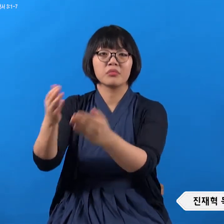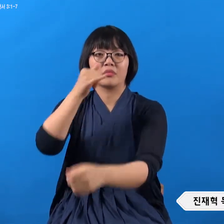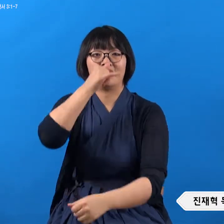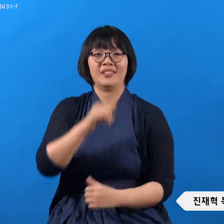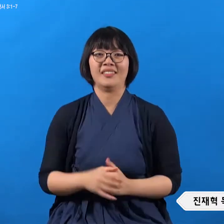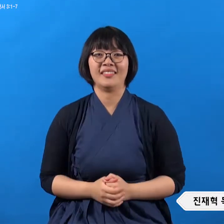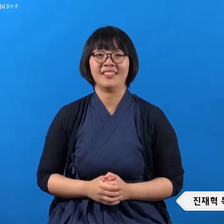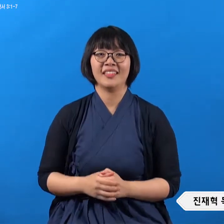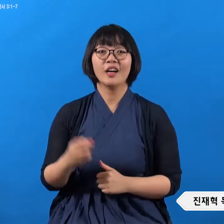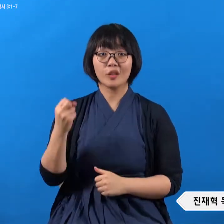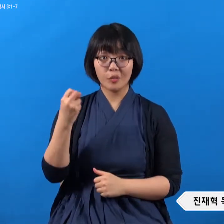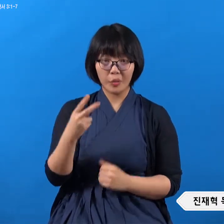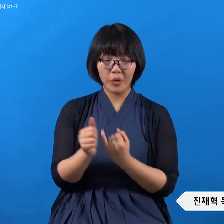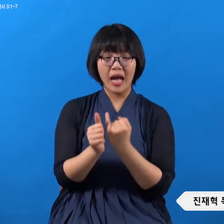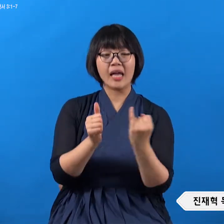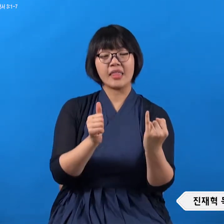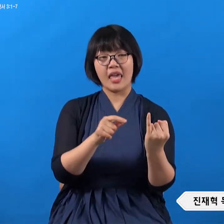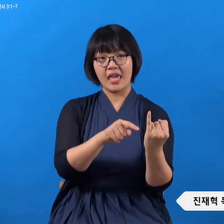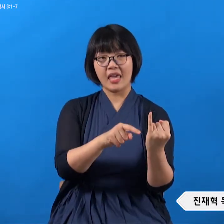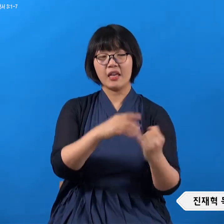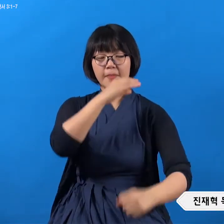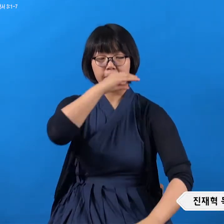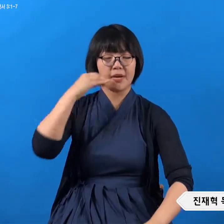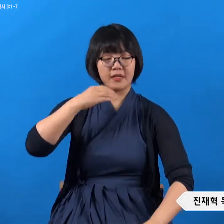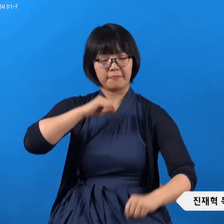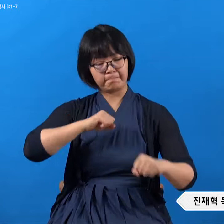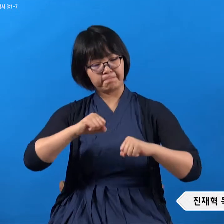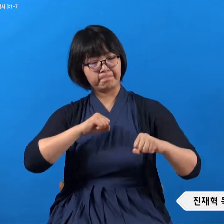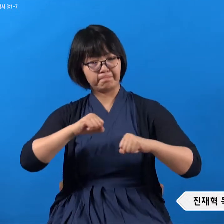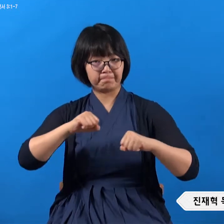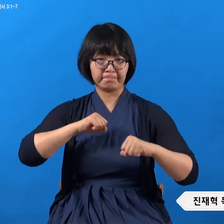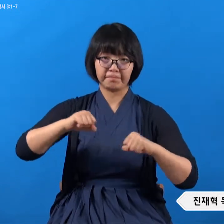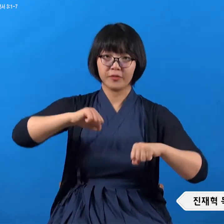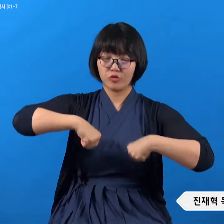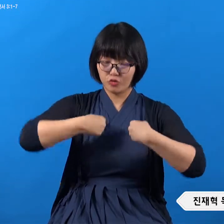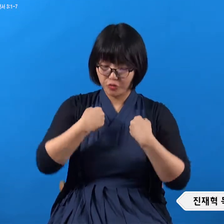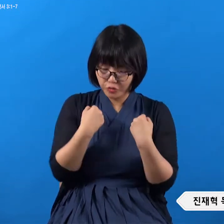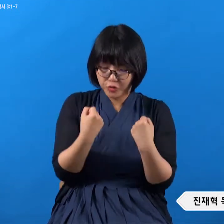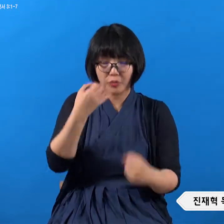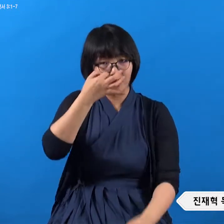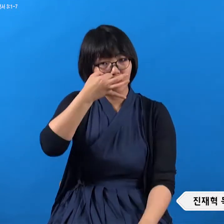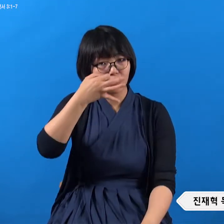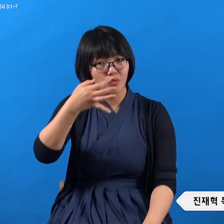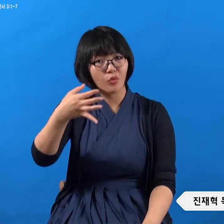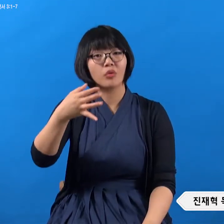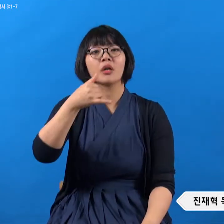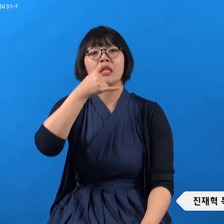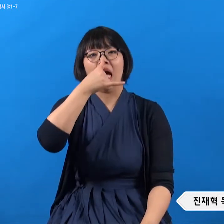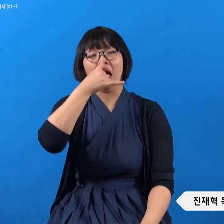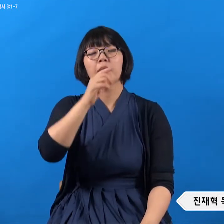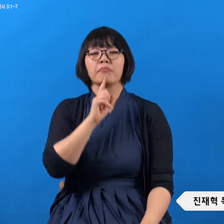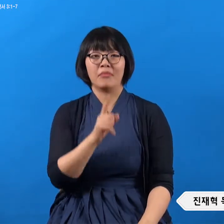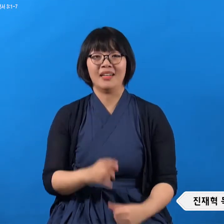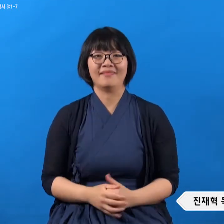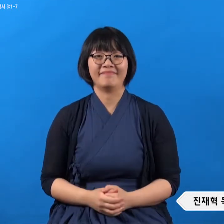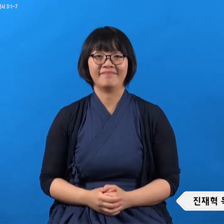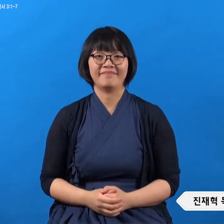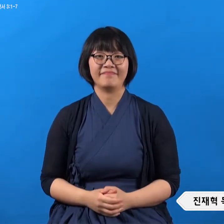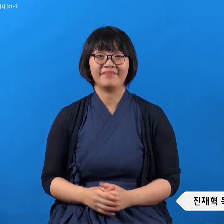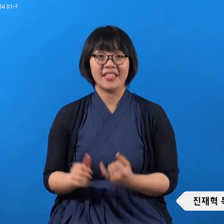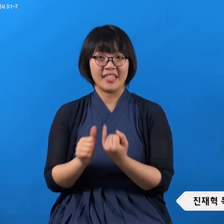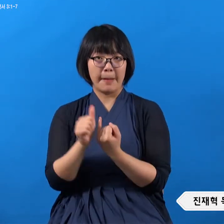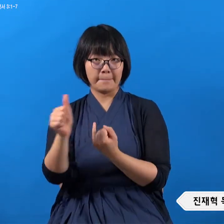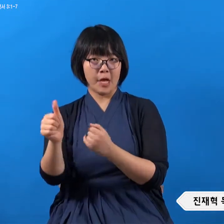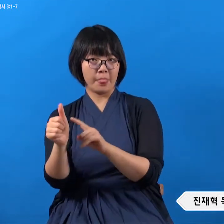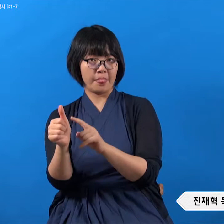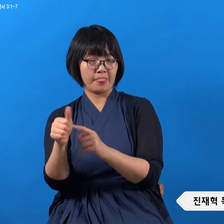말씀하시며 정결한 행실로 보여지는 아내의 순종을 말씀하고 있습니다. 우리 많은